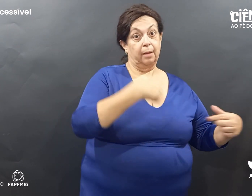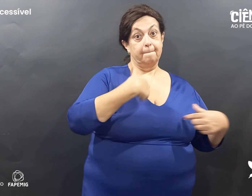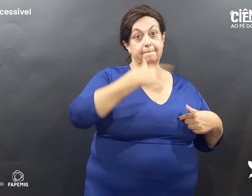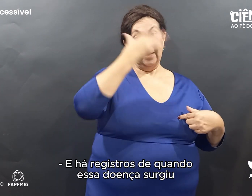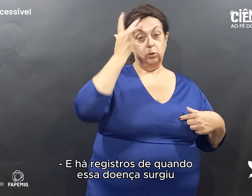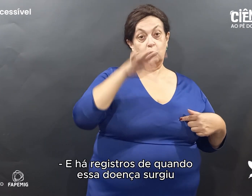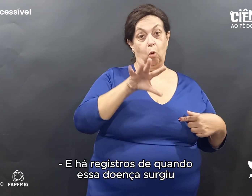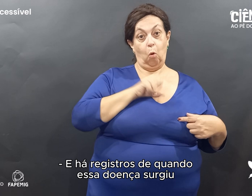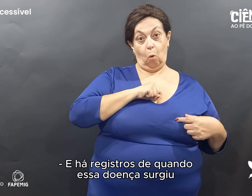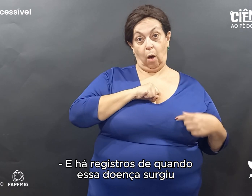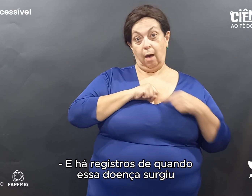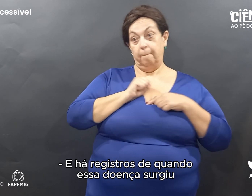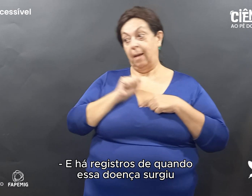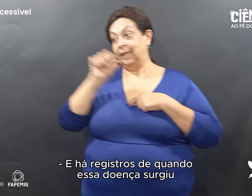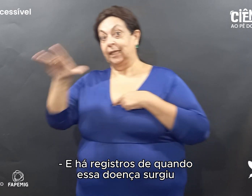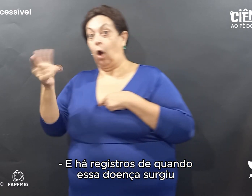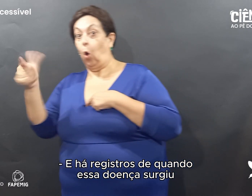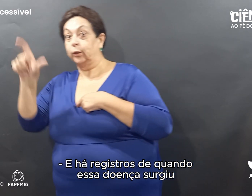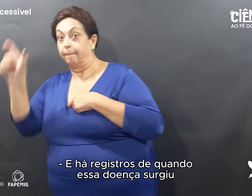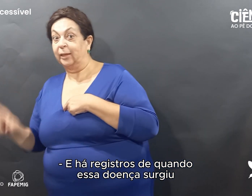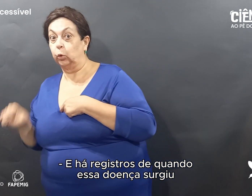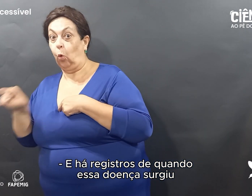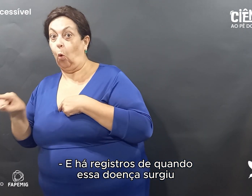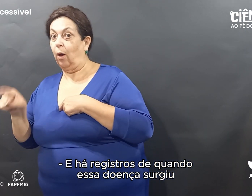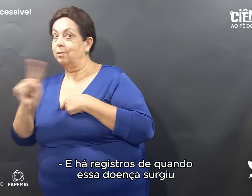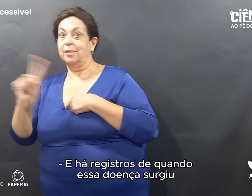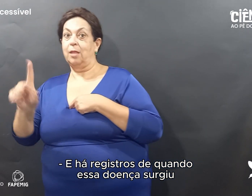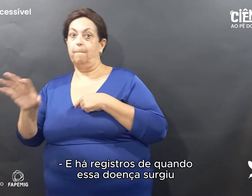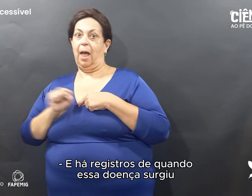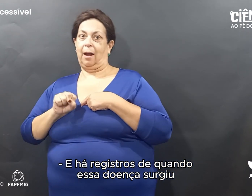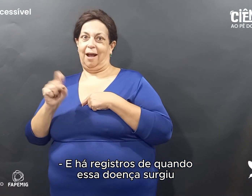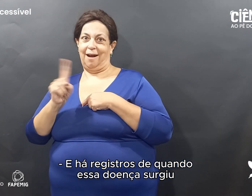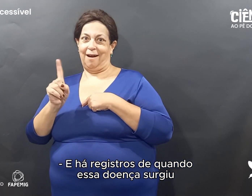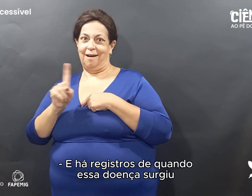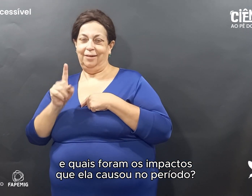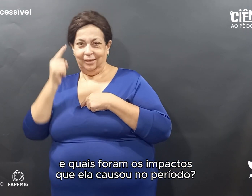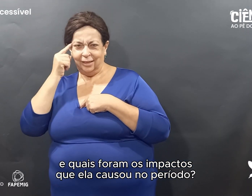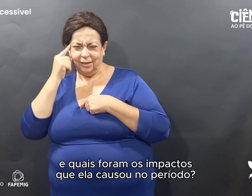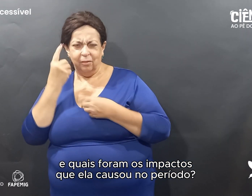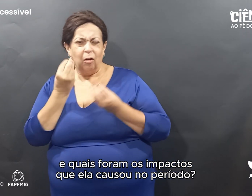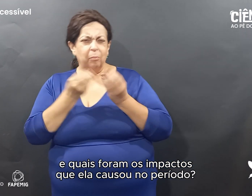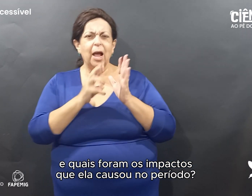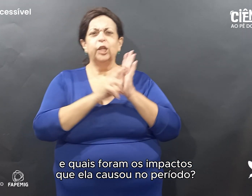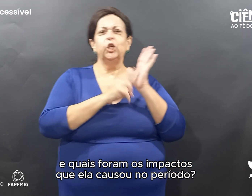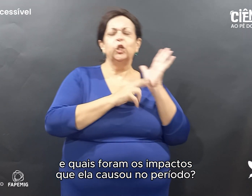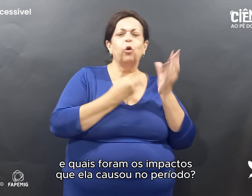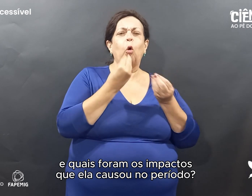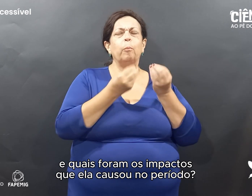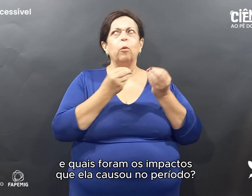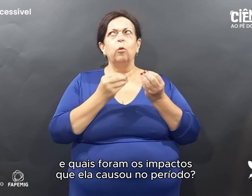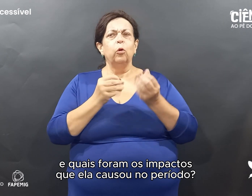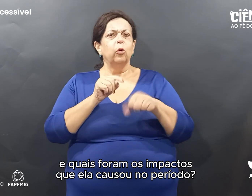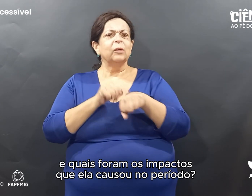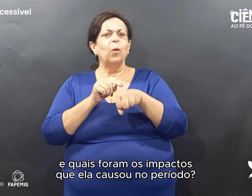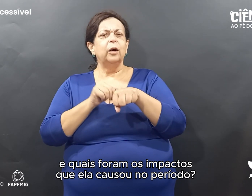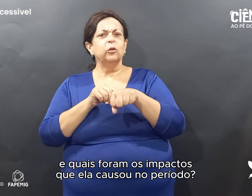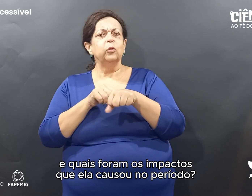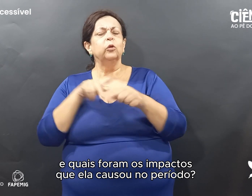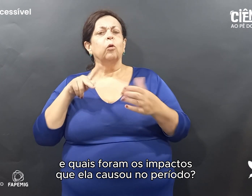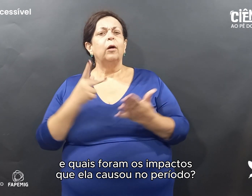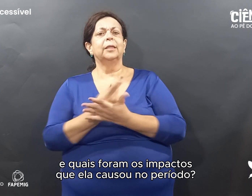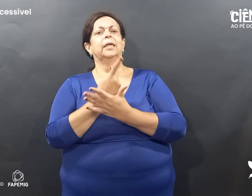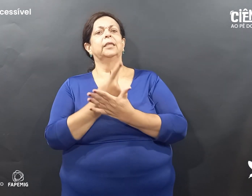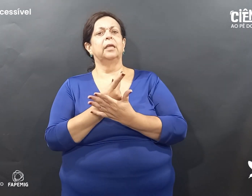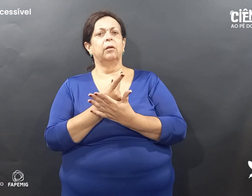pessoa. E, assim, há registros de quando essa doença surgiu e quais foram os impactos que ela causou